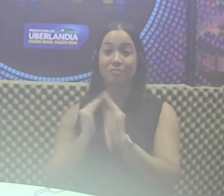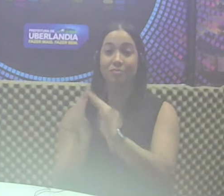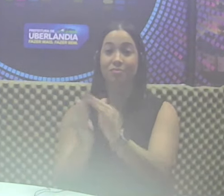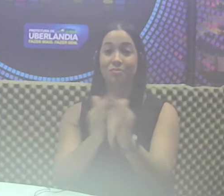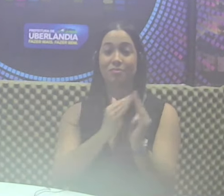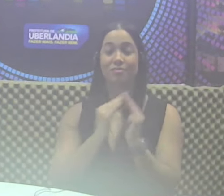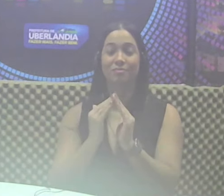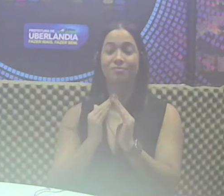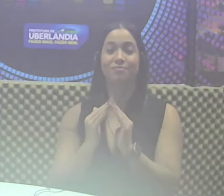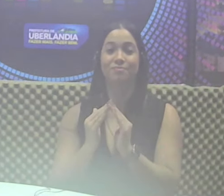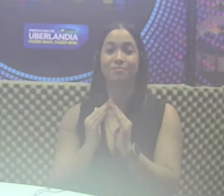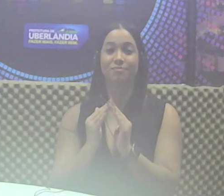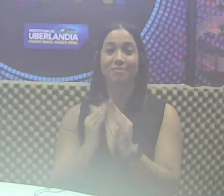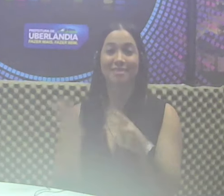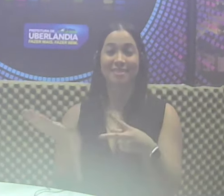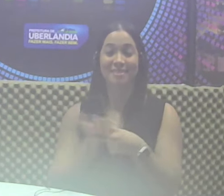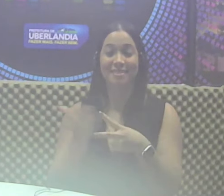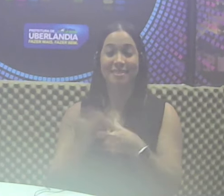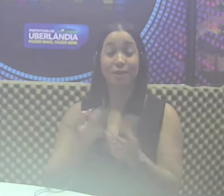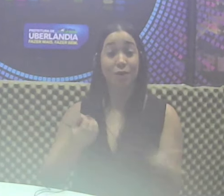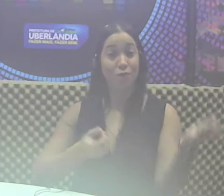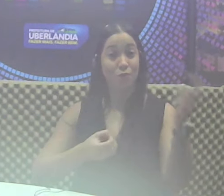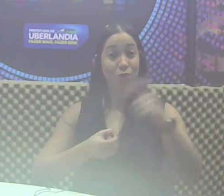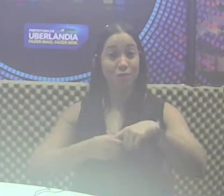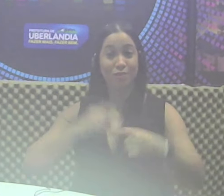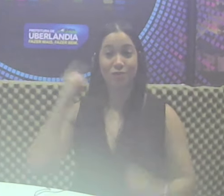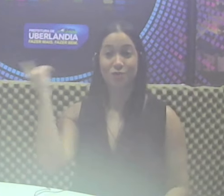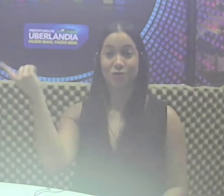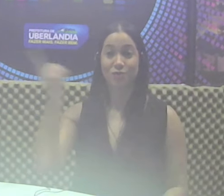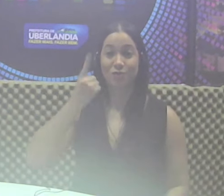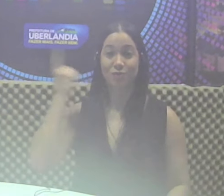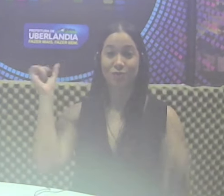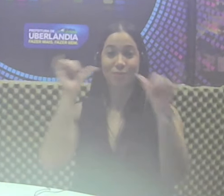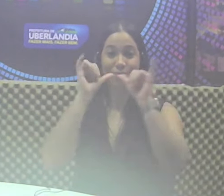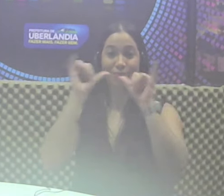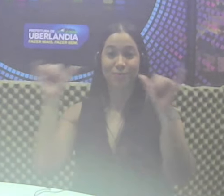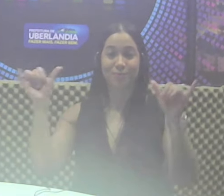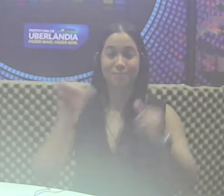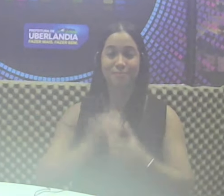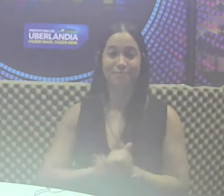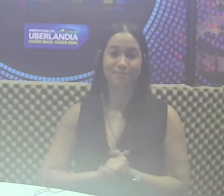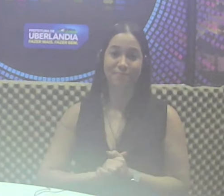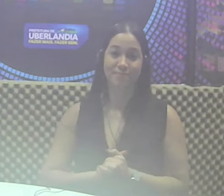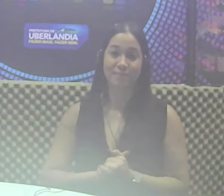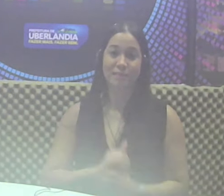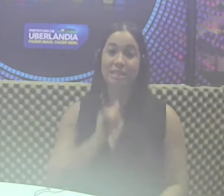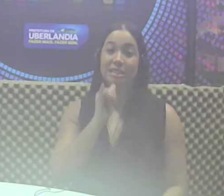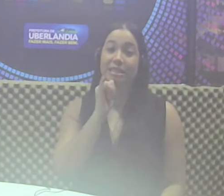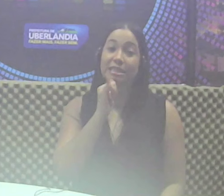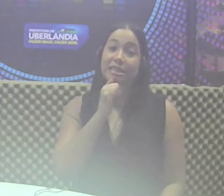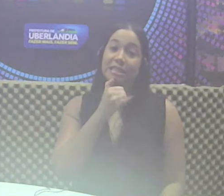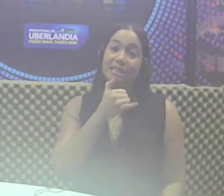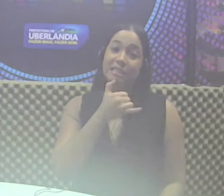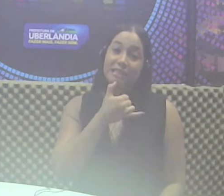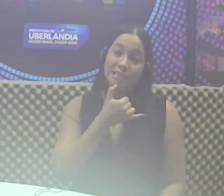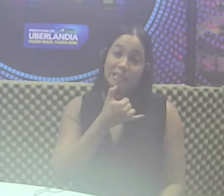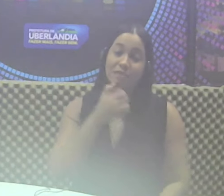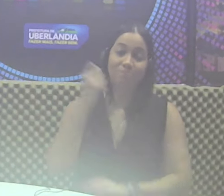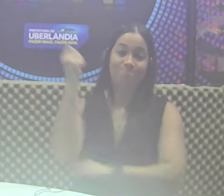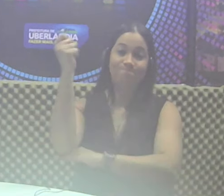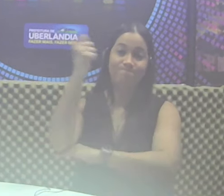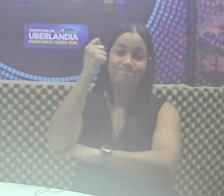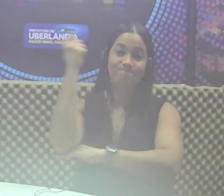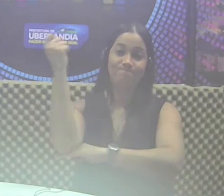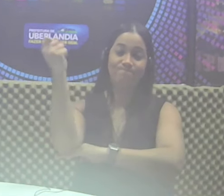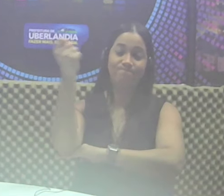bairro. Vamos a um breve intervalo e na volta tem o giro de notícias. A triste situação que o Rio Grande do Sul enfrenta